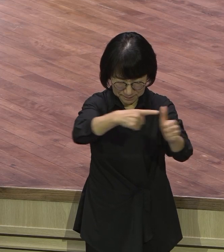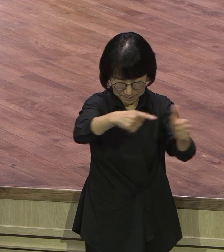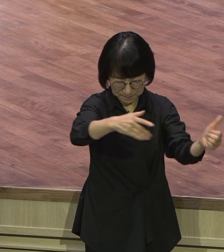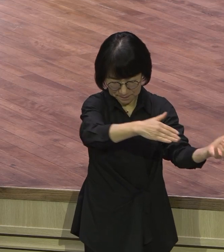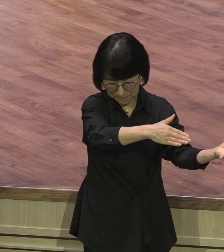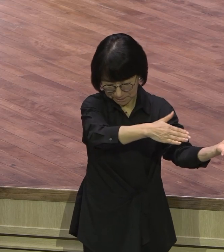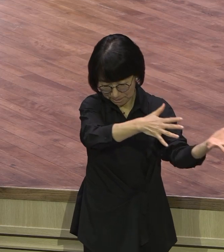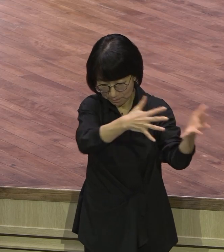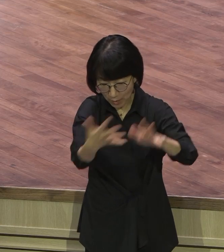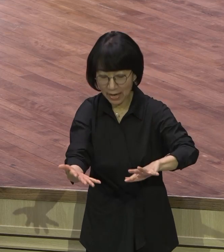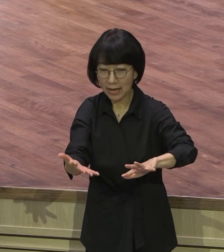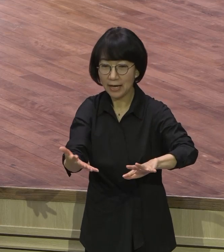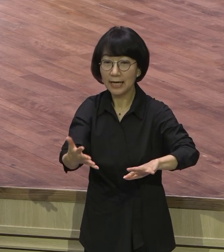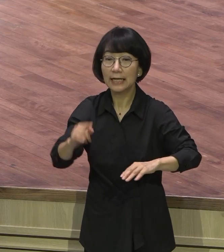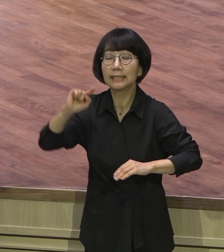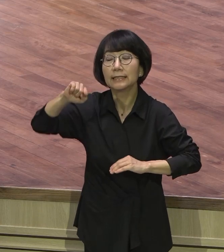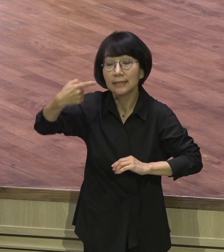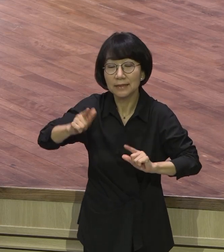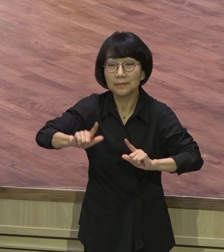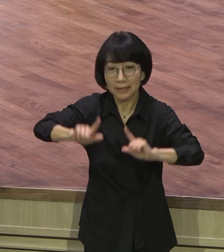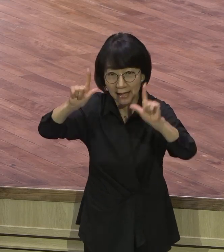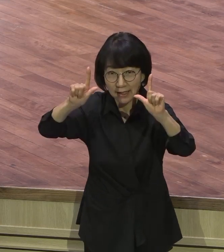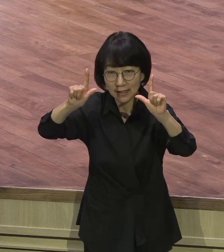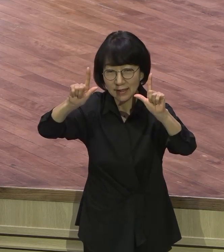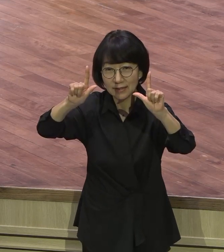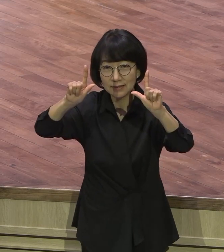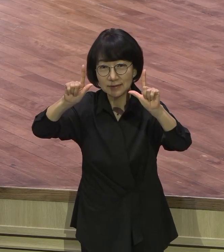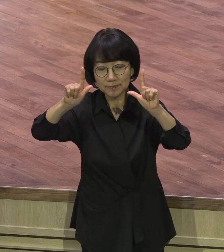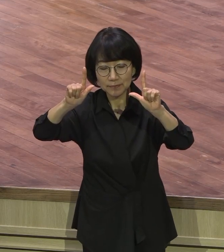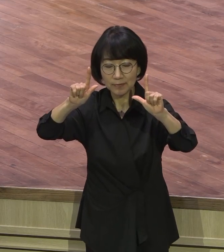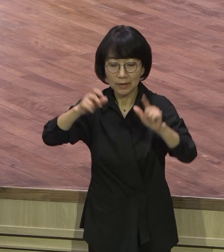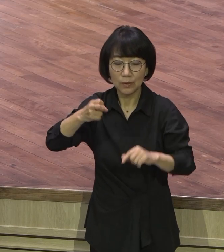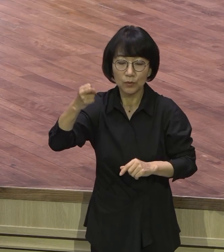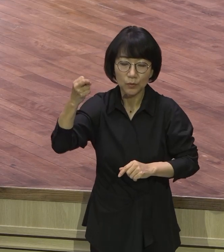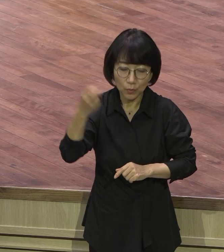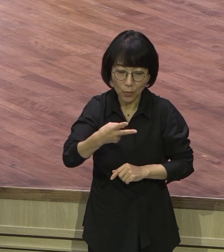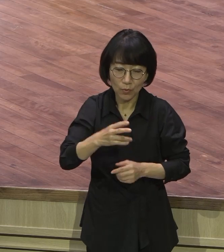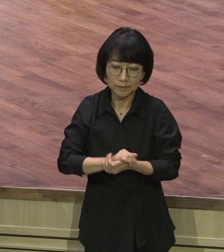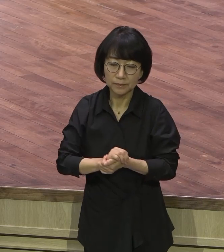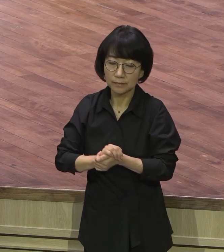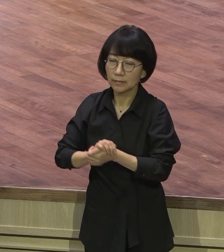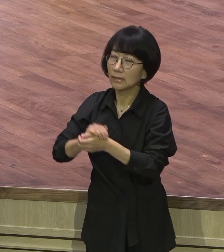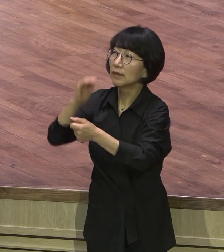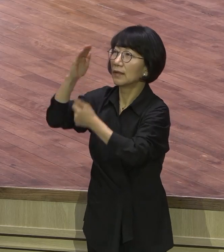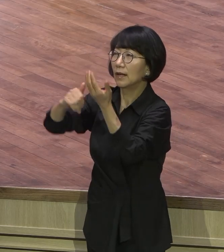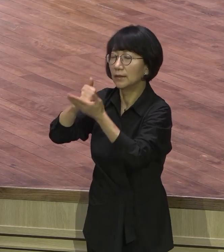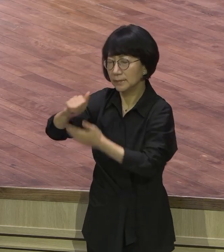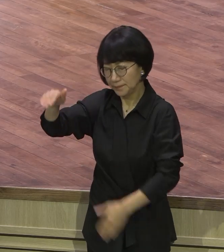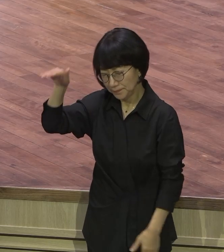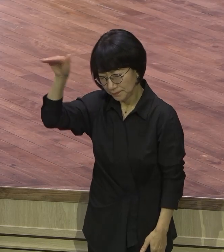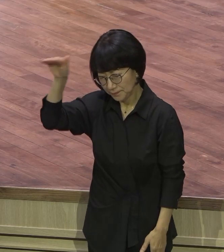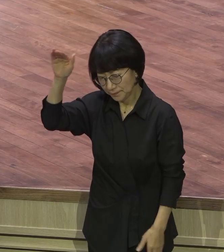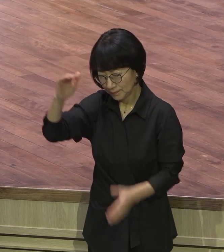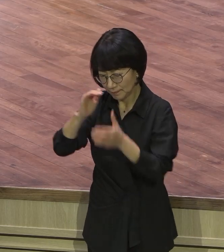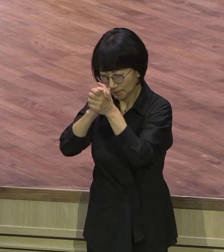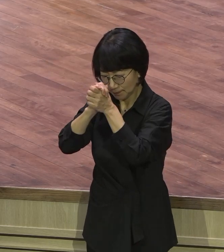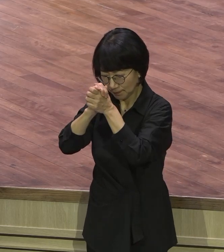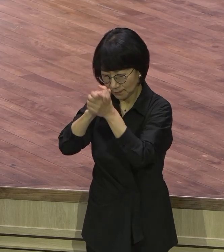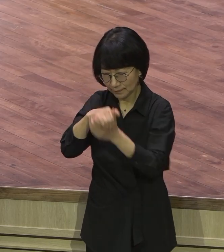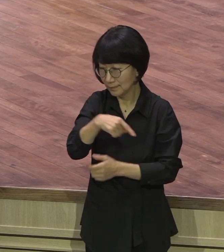모세는 다음날 또다시 하나님 앞에 이스라엘 백성들을 위해서 중보 기도를 합니다. 그